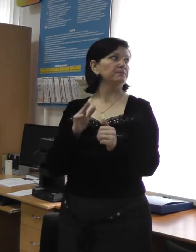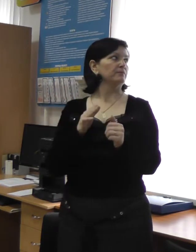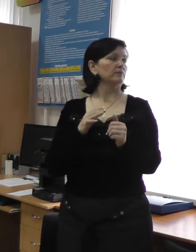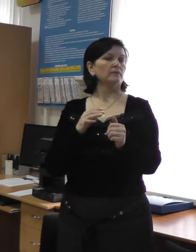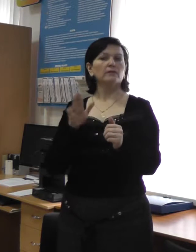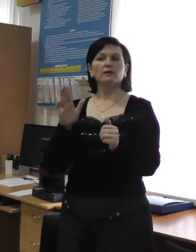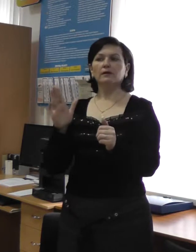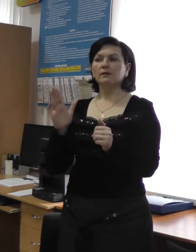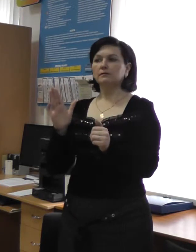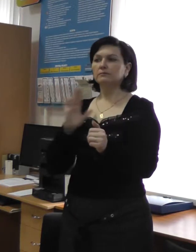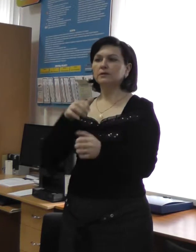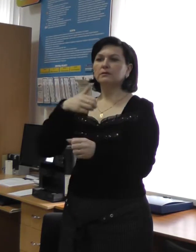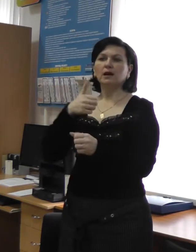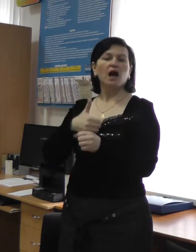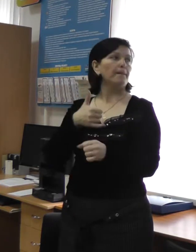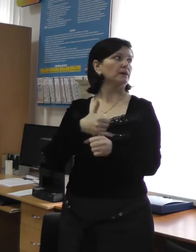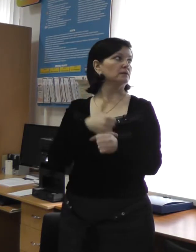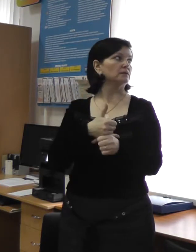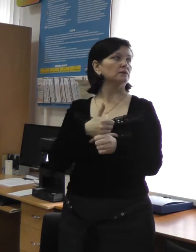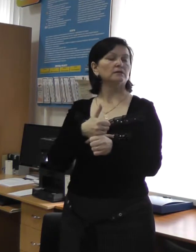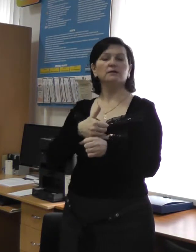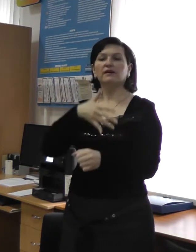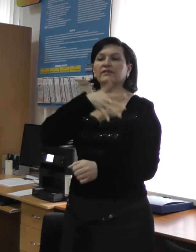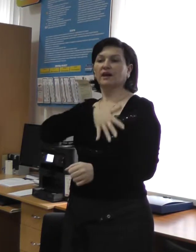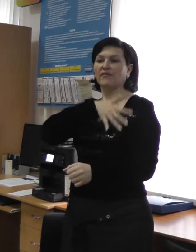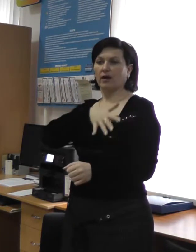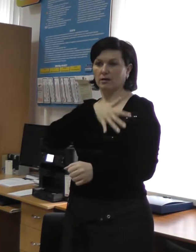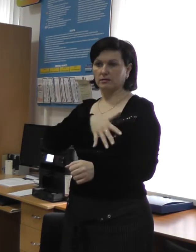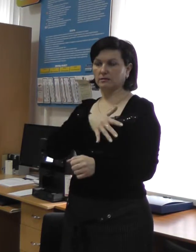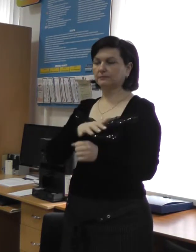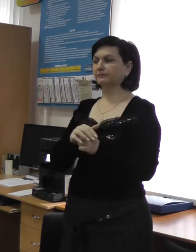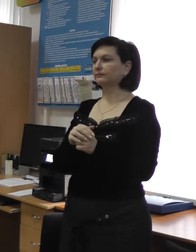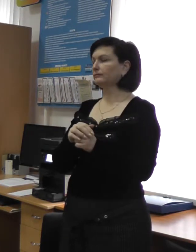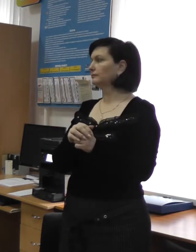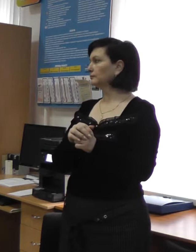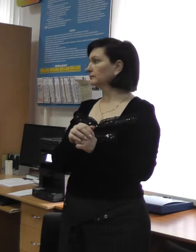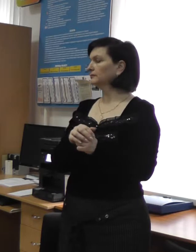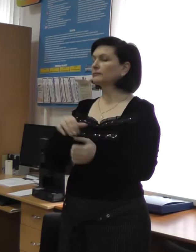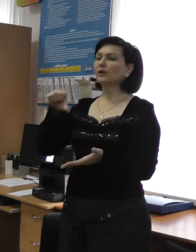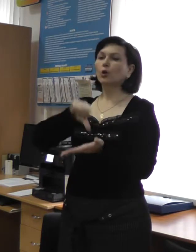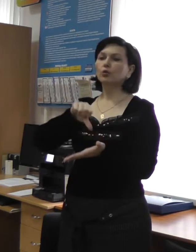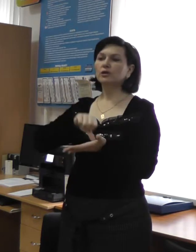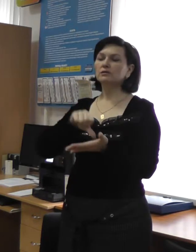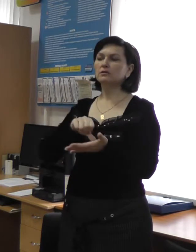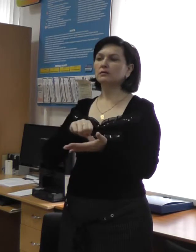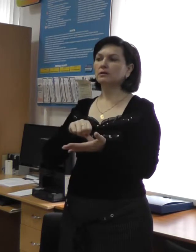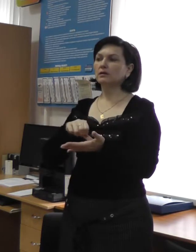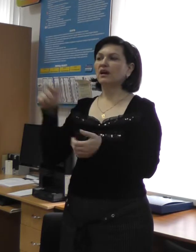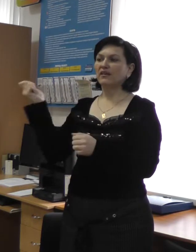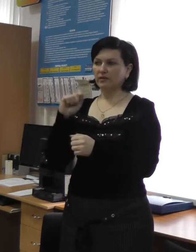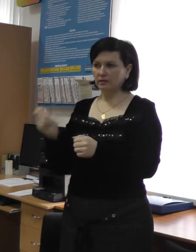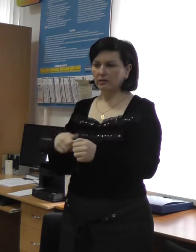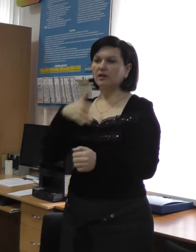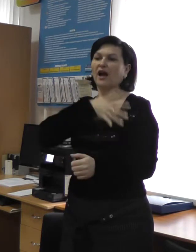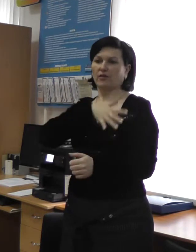командир горной батареи 20-й Кавказской гренадерской бригады, участник боевых действий на Восточном